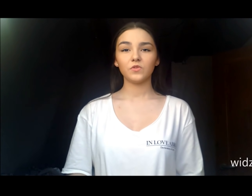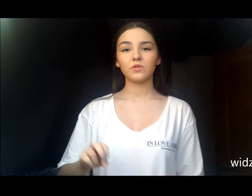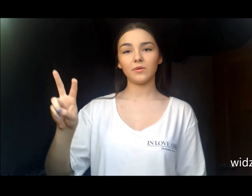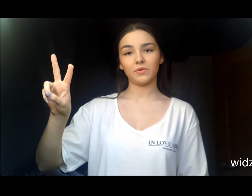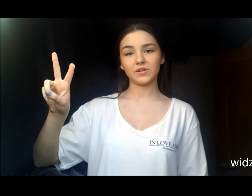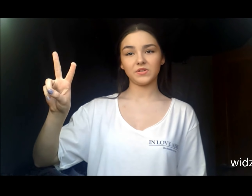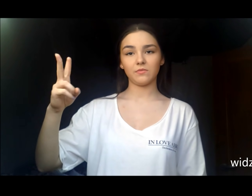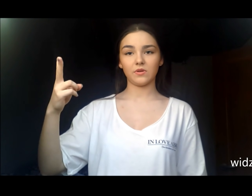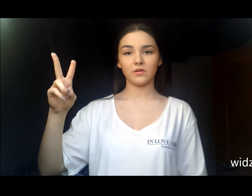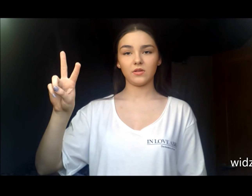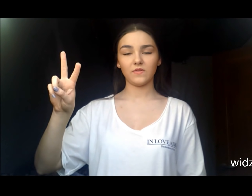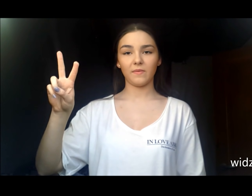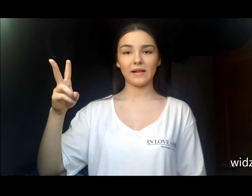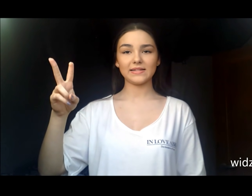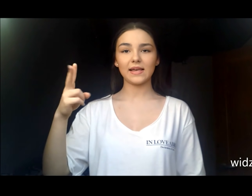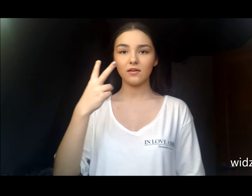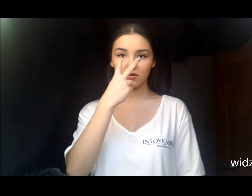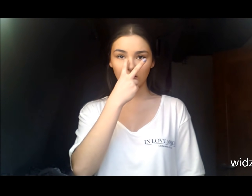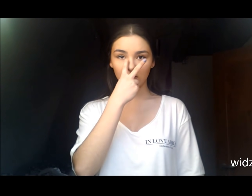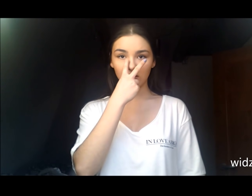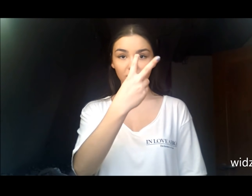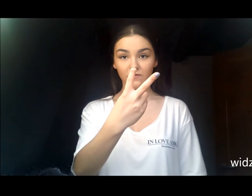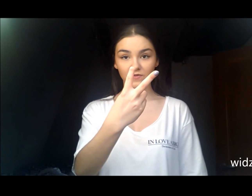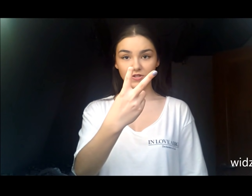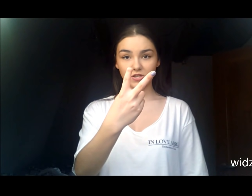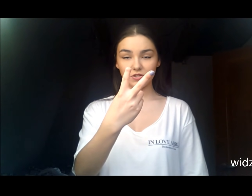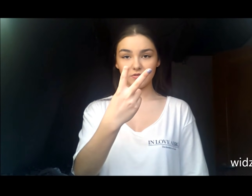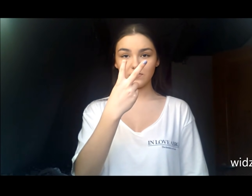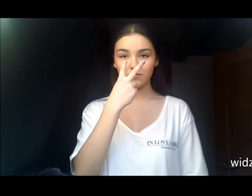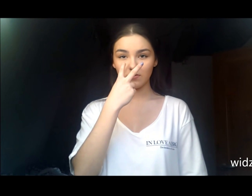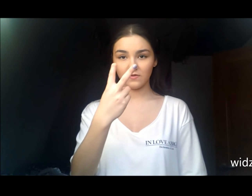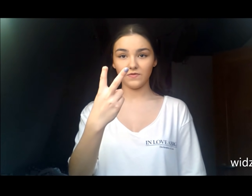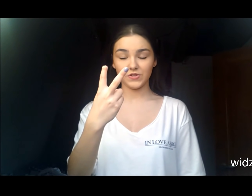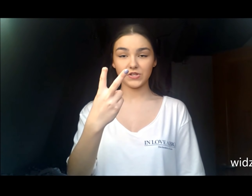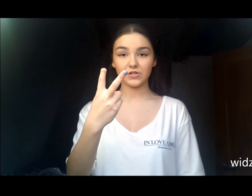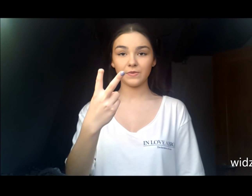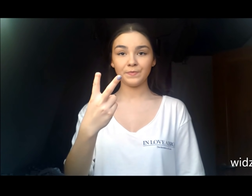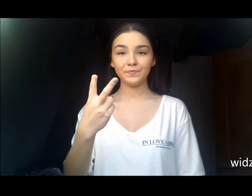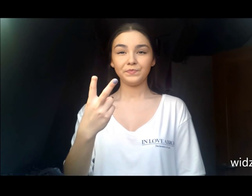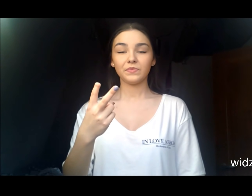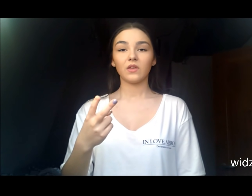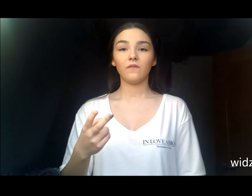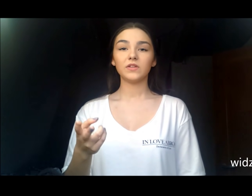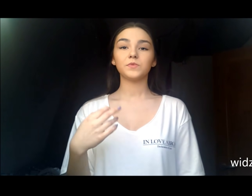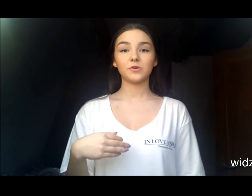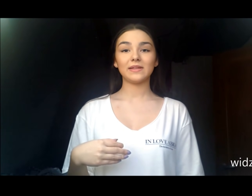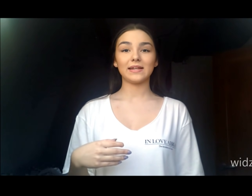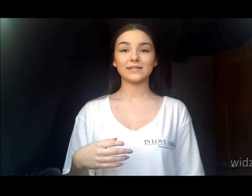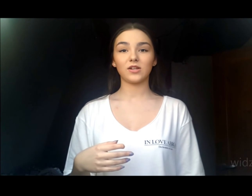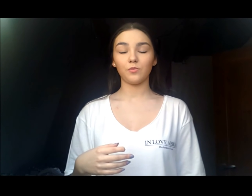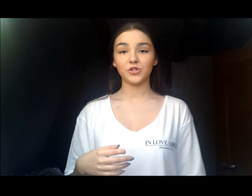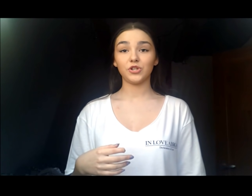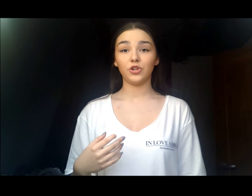Tutaj pokazujemy dwa palce i widzieć. Widzieć. Więc możemy teraz zrobić do